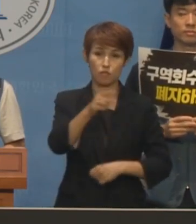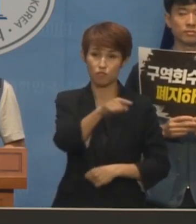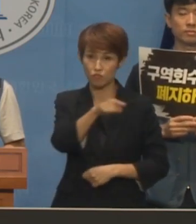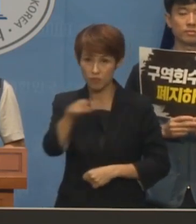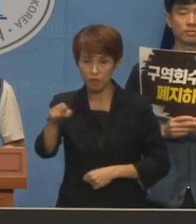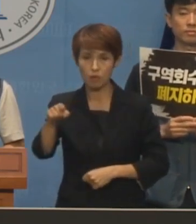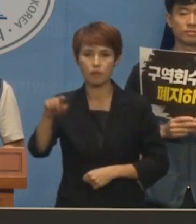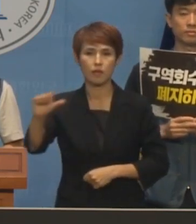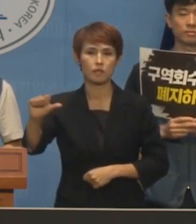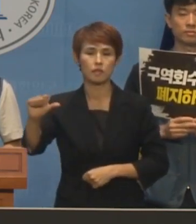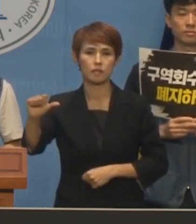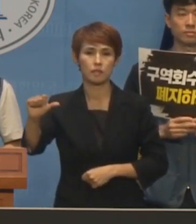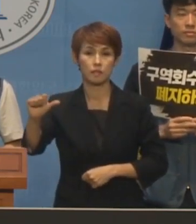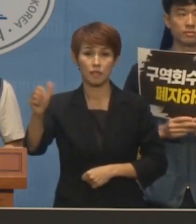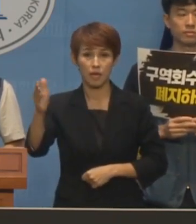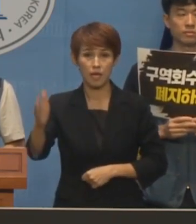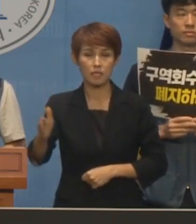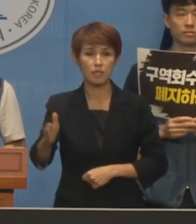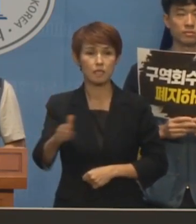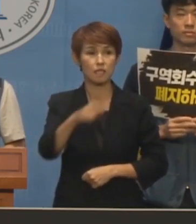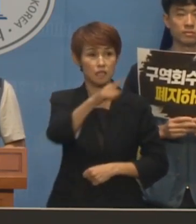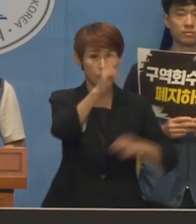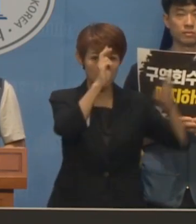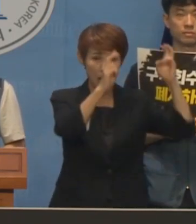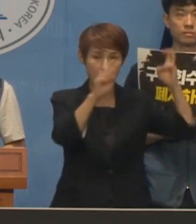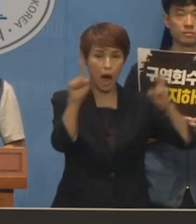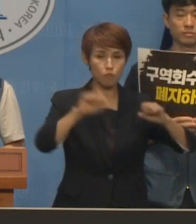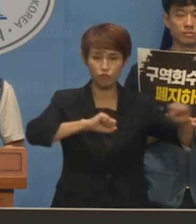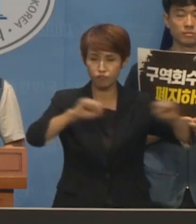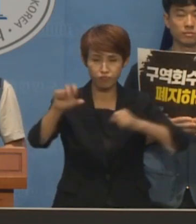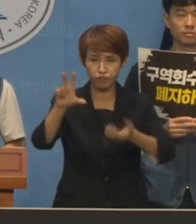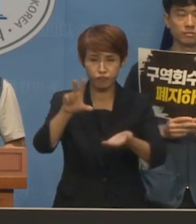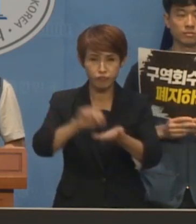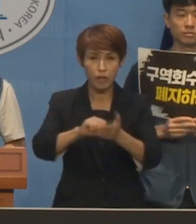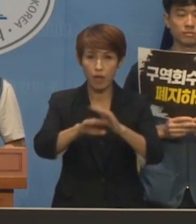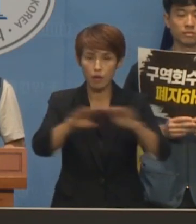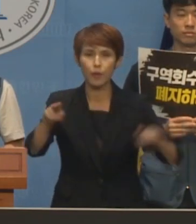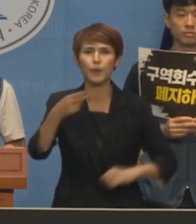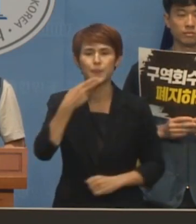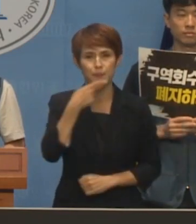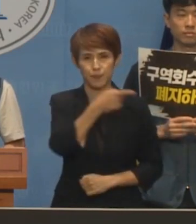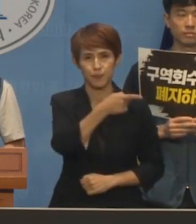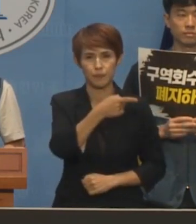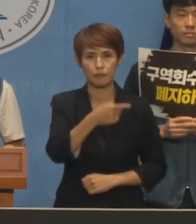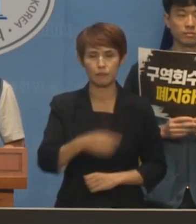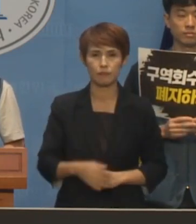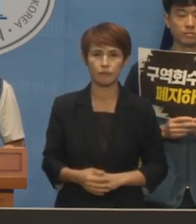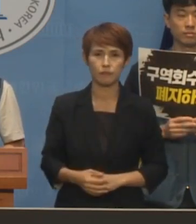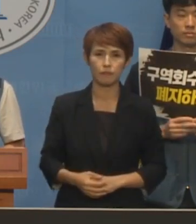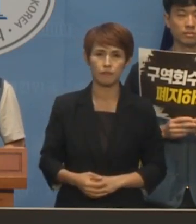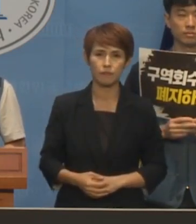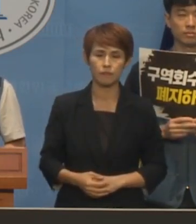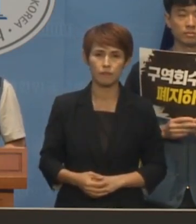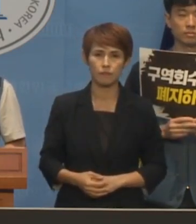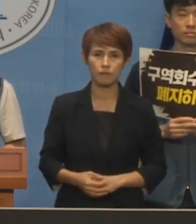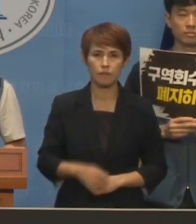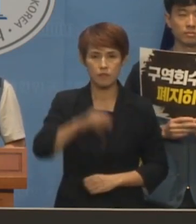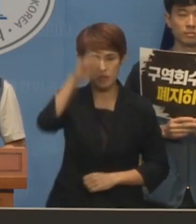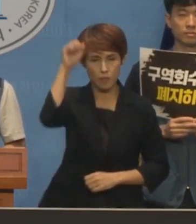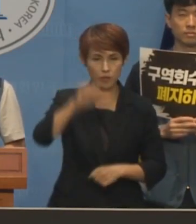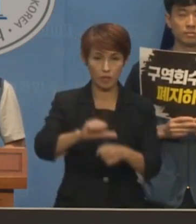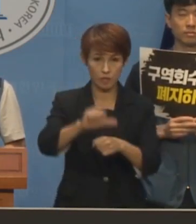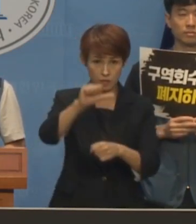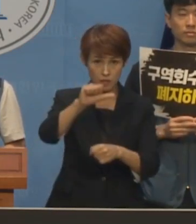새벽 시까지 아무는 조치를 취하지 않은 것이고 이미 때가 늦었다고 볼 수 있는 새벽